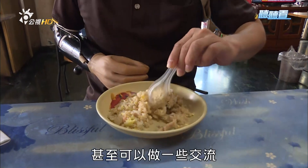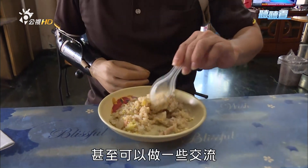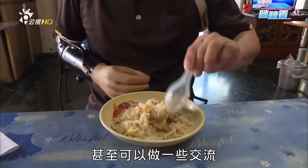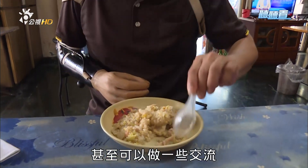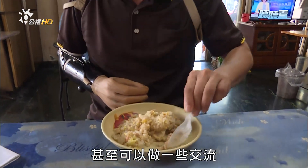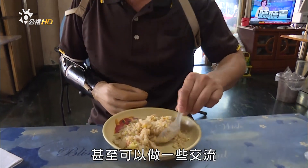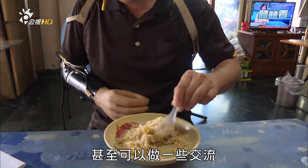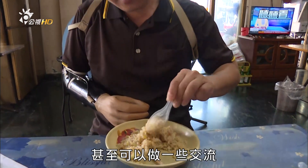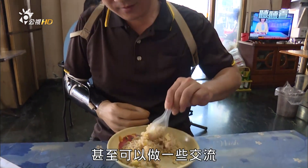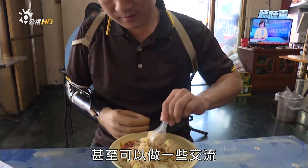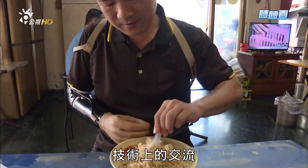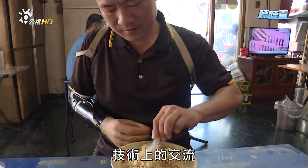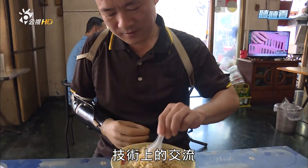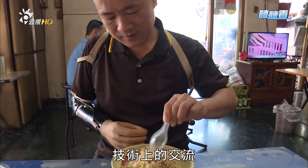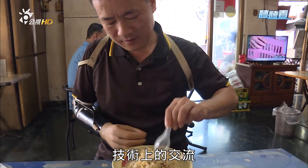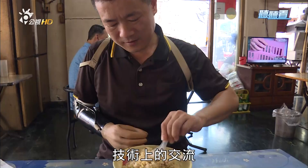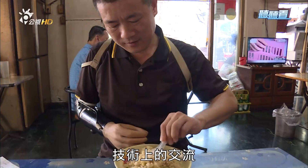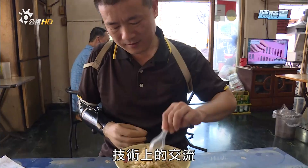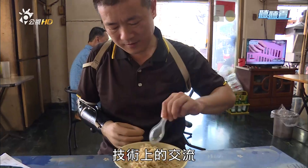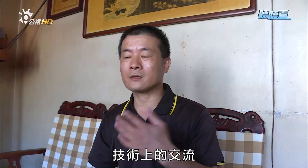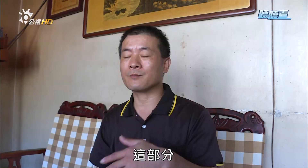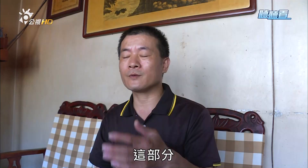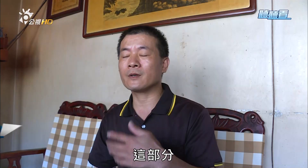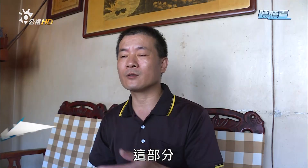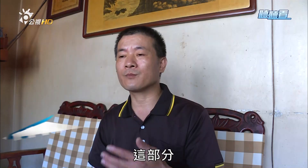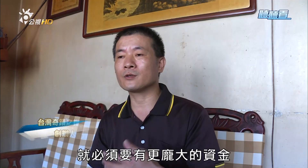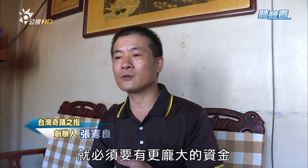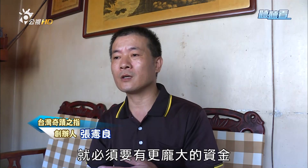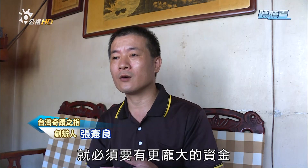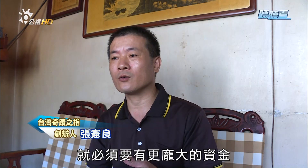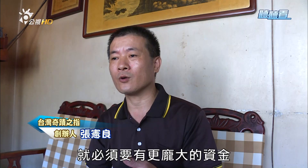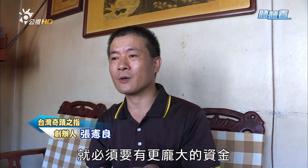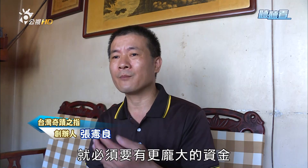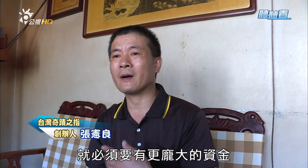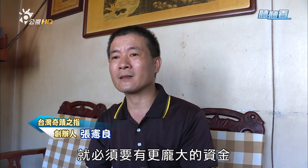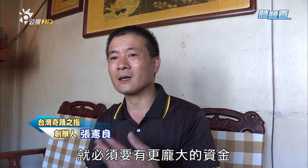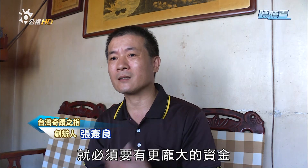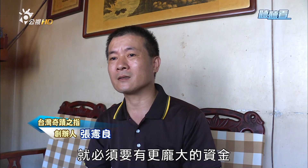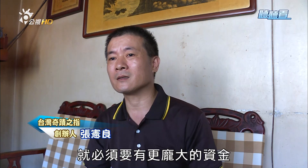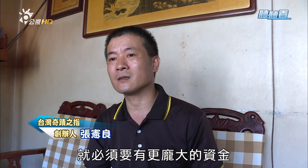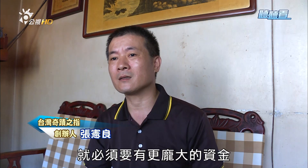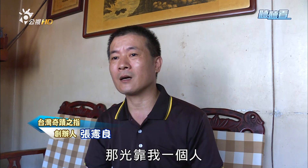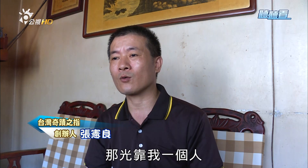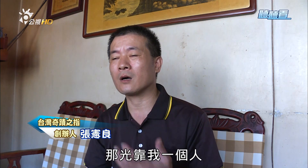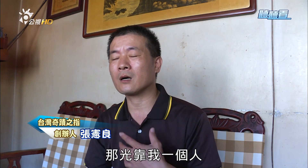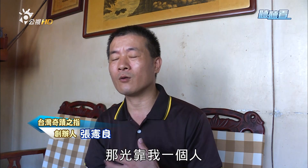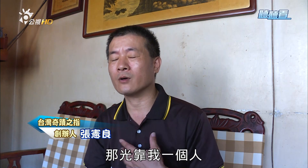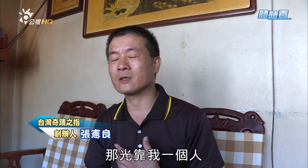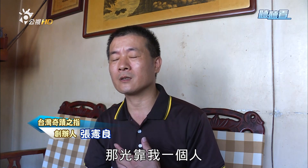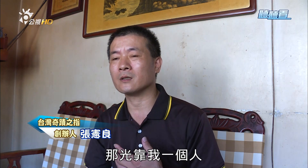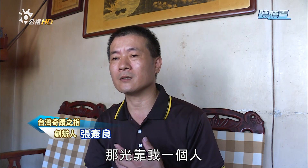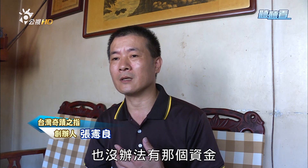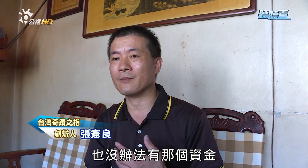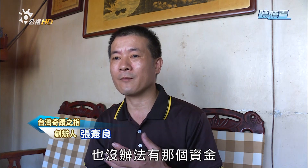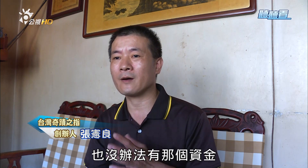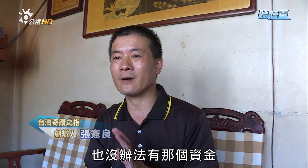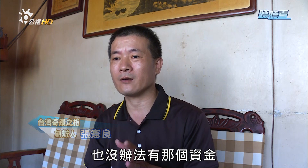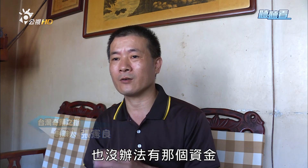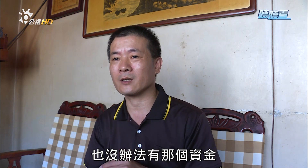至可以做一些交流，技术上的交流，这部分就必须要有更庞大的资金，那光靠我一个人也没办法有那个